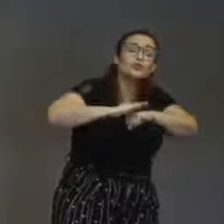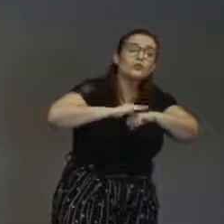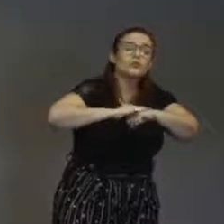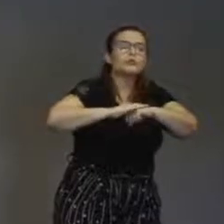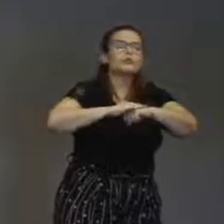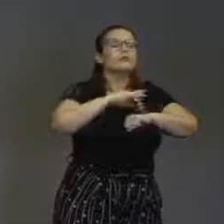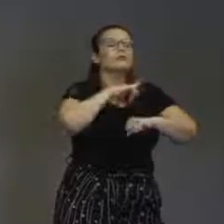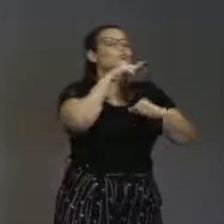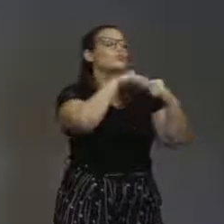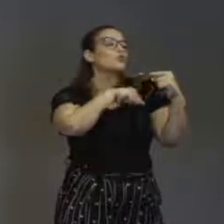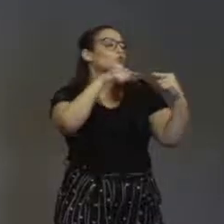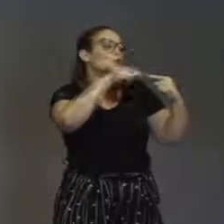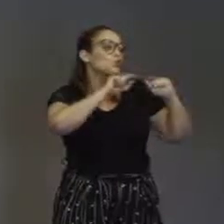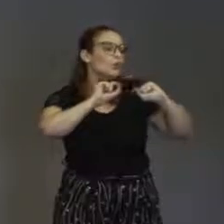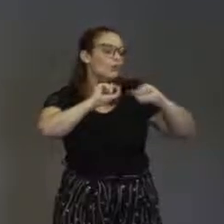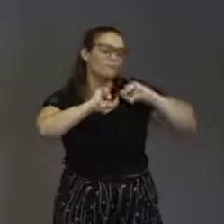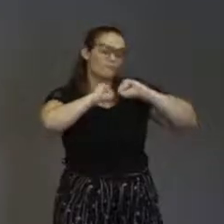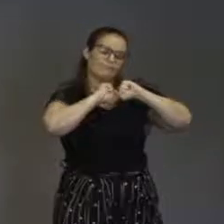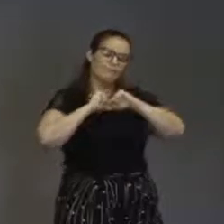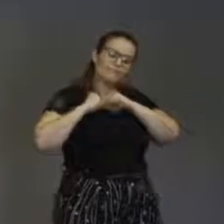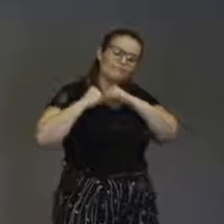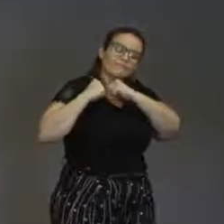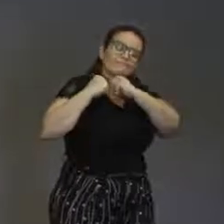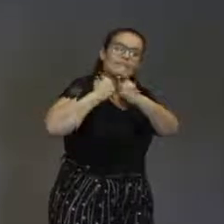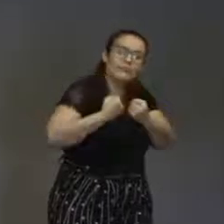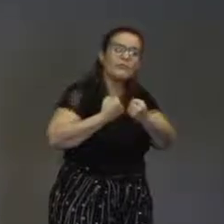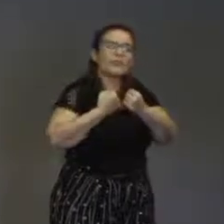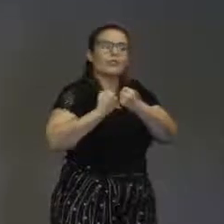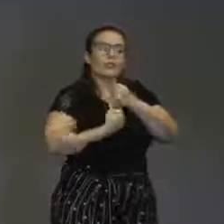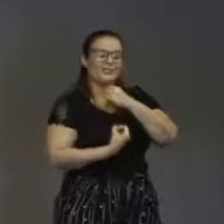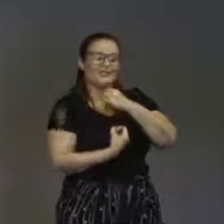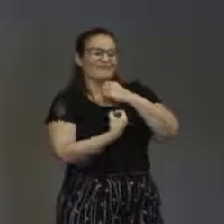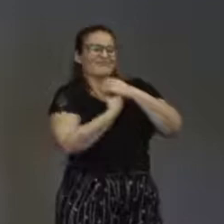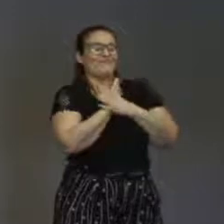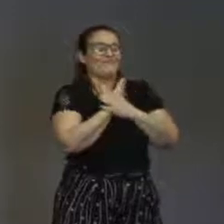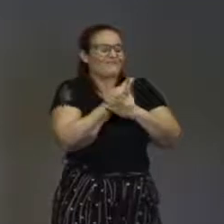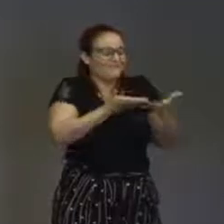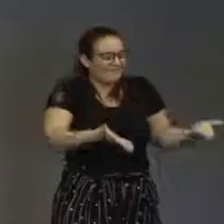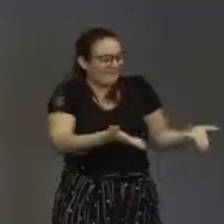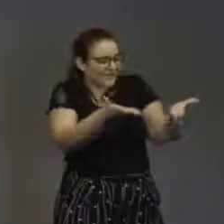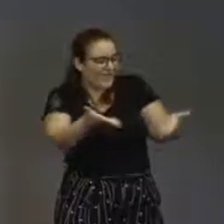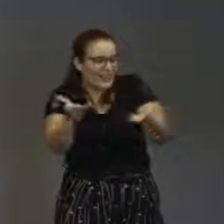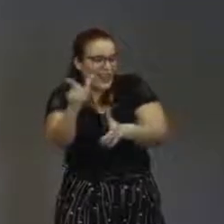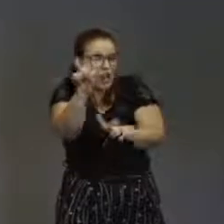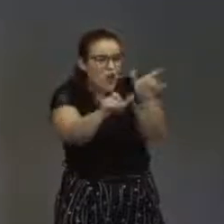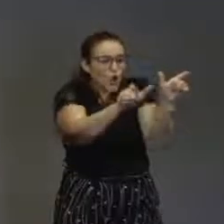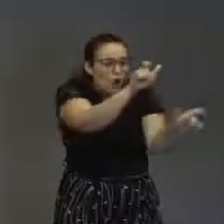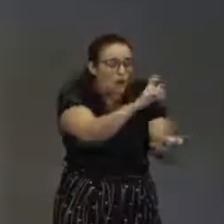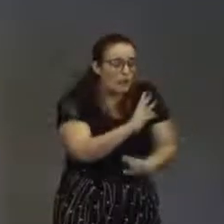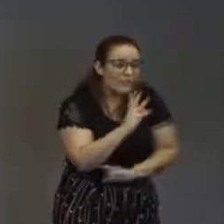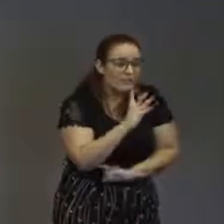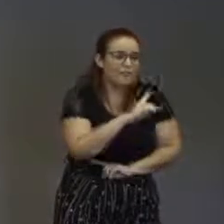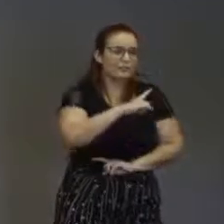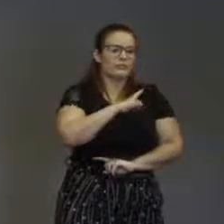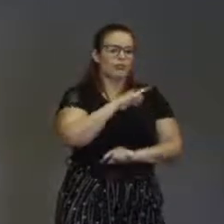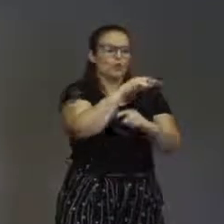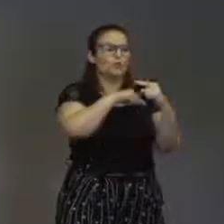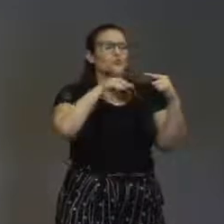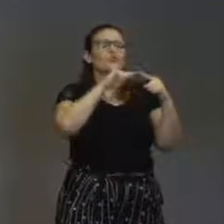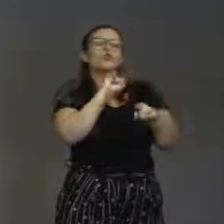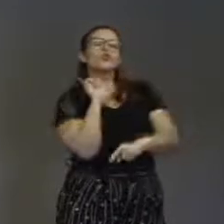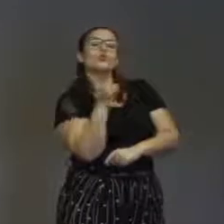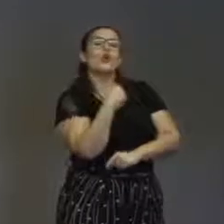por objetivo reforçar a nossa vocação de mover pessoas pelo conhecimento. O nosso objetivo com essas